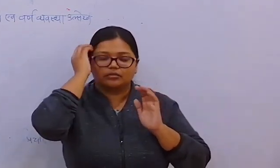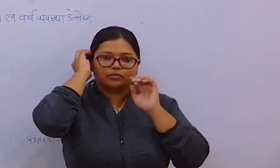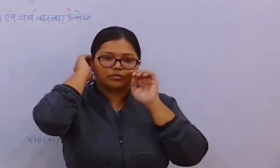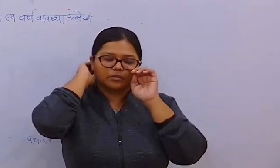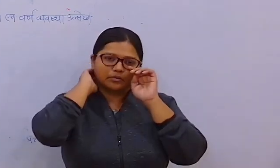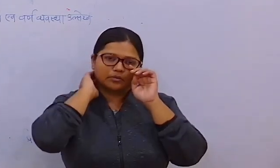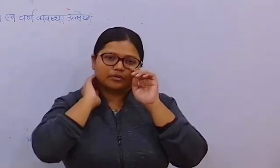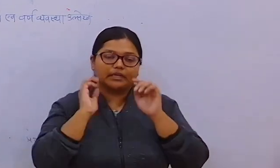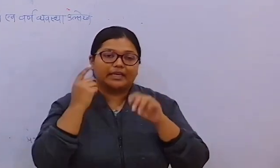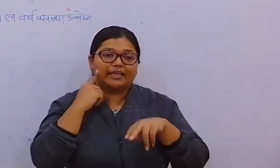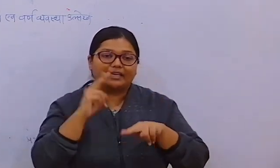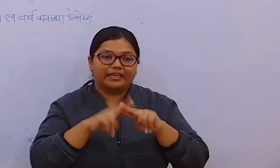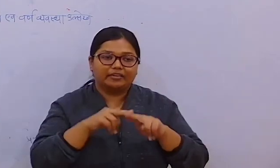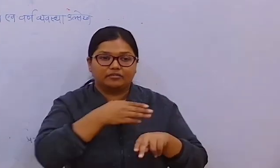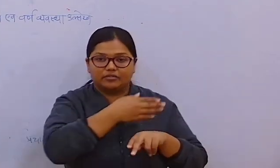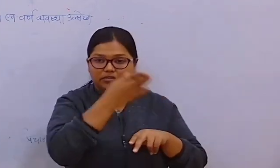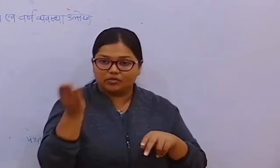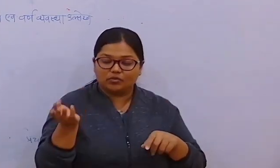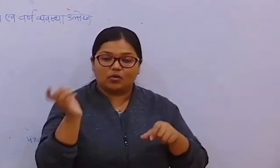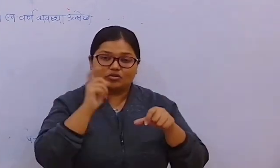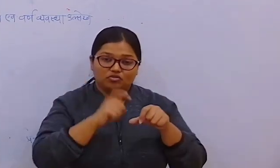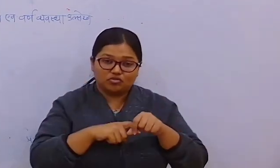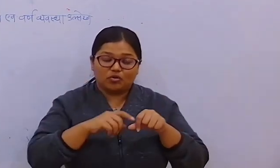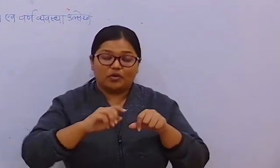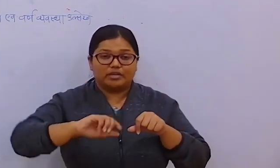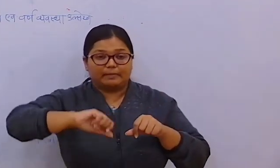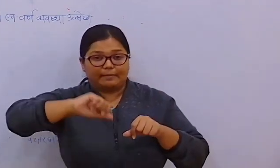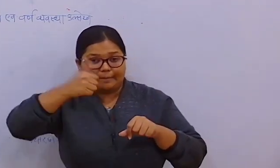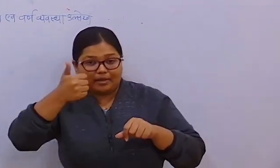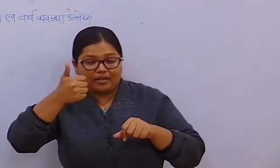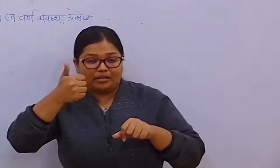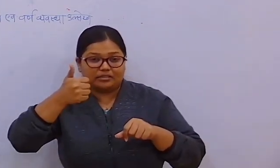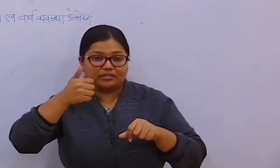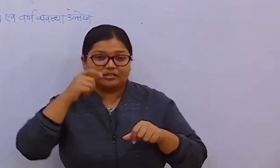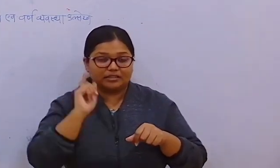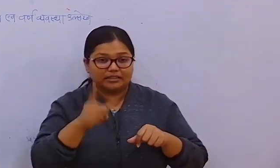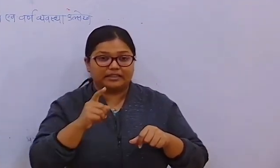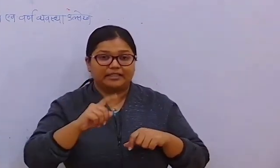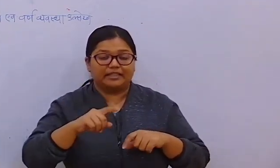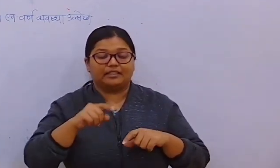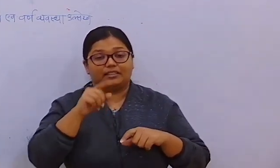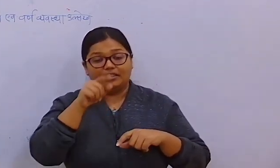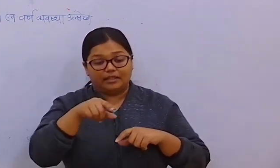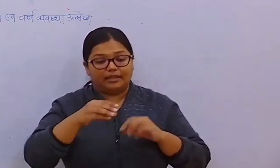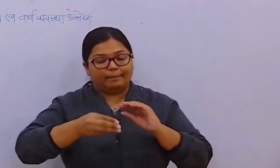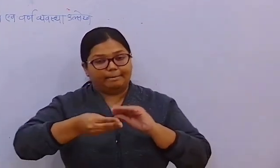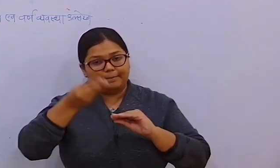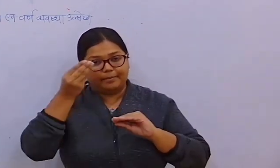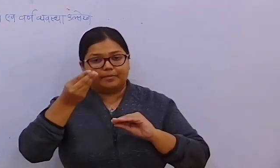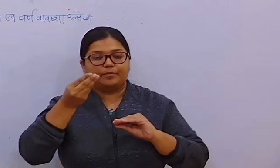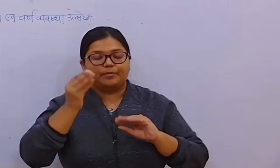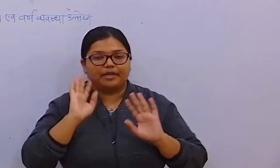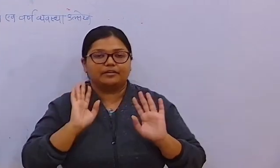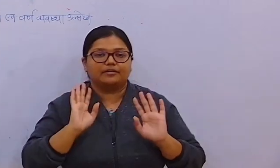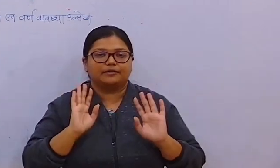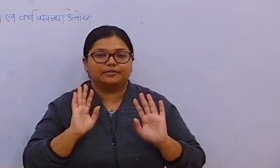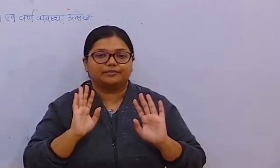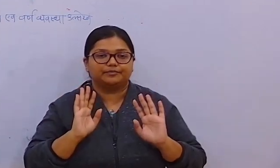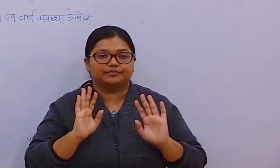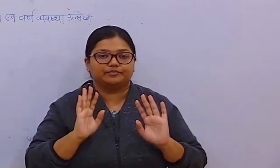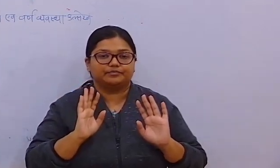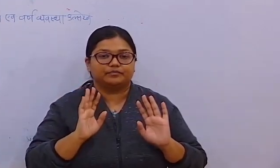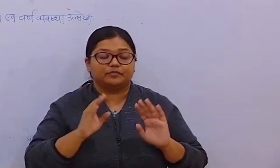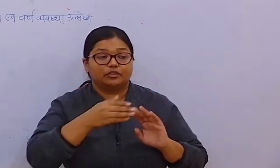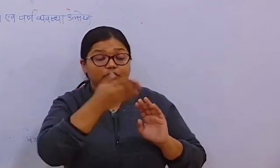सकते हो? गवर्नमेंट एग्जाम में, स्टेट गवर्नमेंट में आरक्षण है, केंद्र शासन में आरक्षण है। अगर आप इस चीज़ का लाभ नहीं